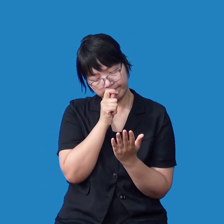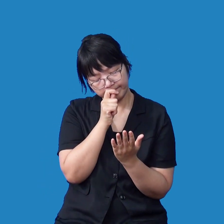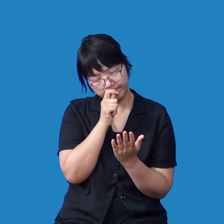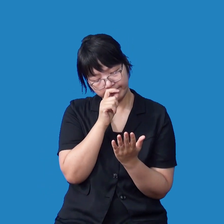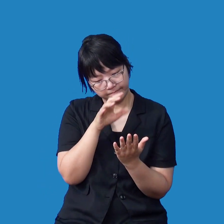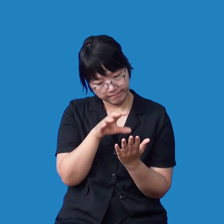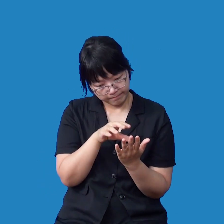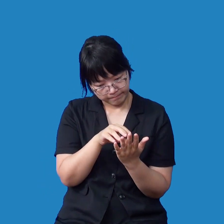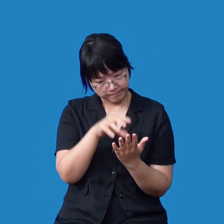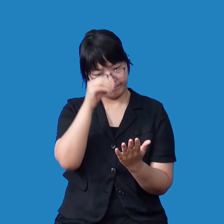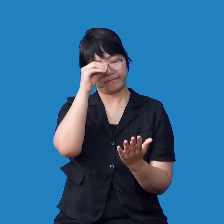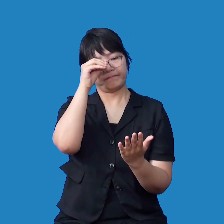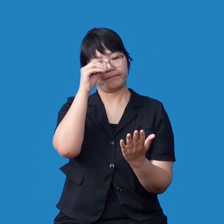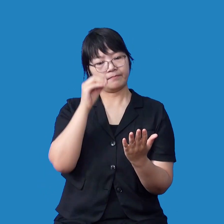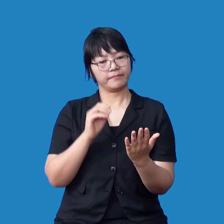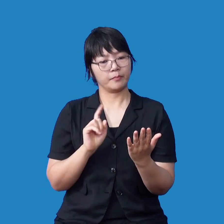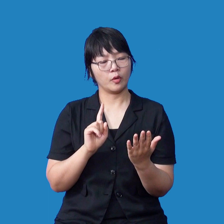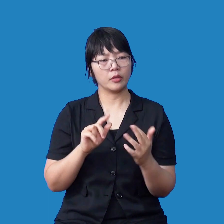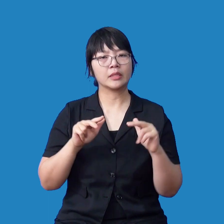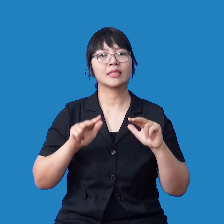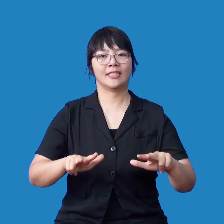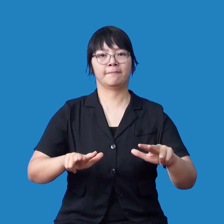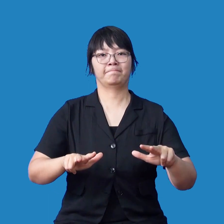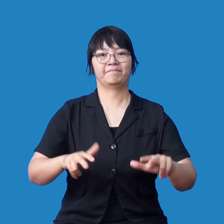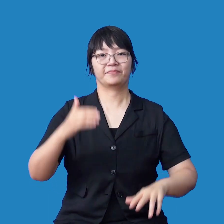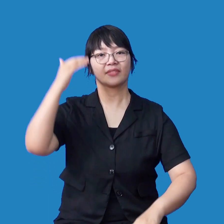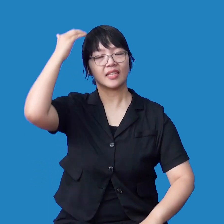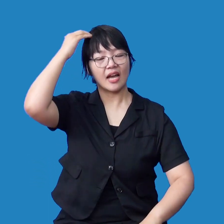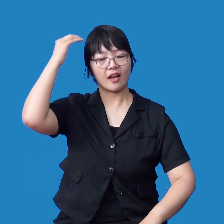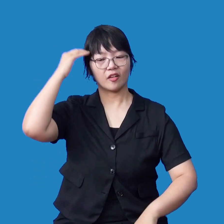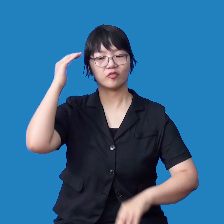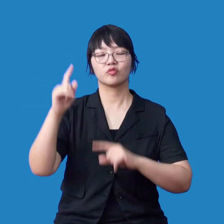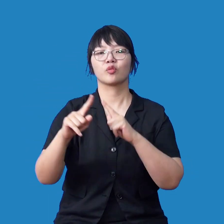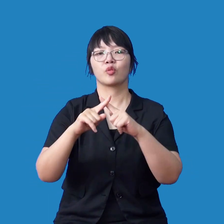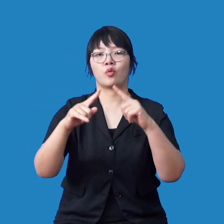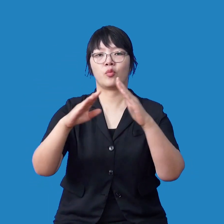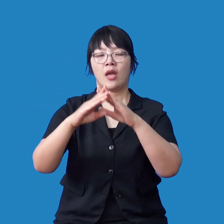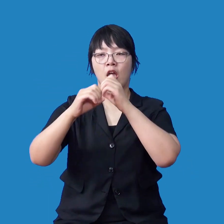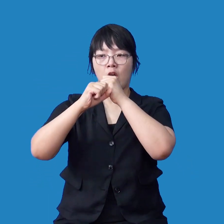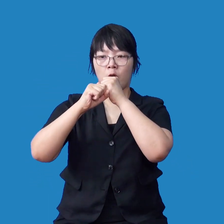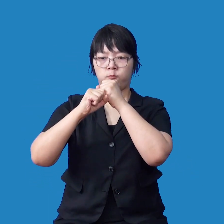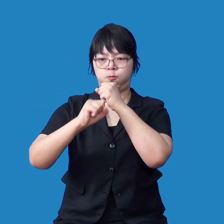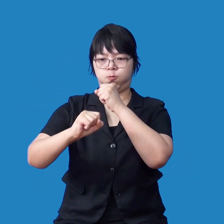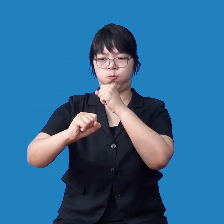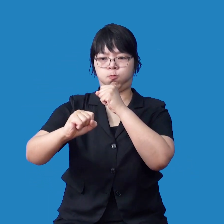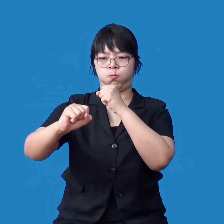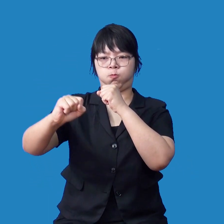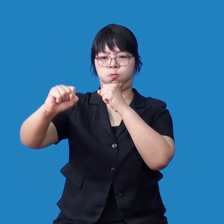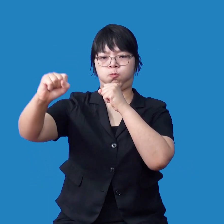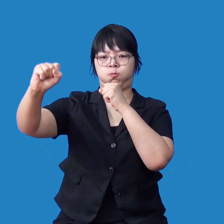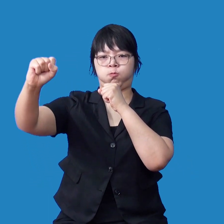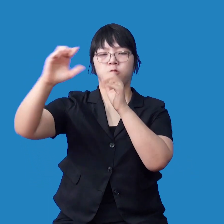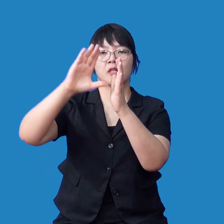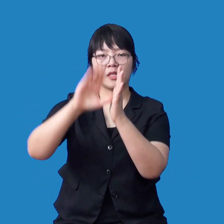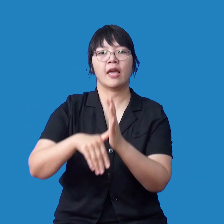있다면 지금이야말로 한국교회가 나팔을 불어야 할 때다라는 사실이